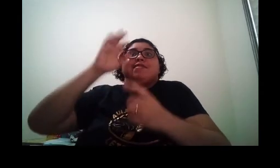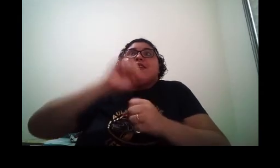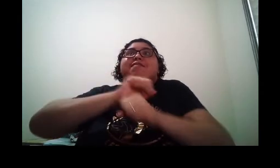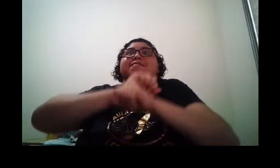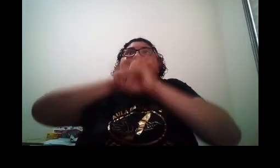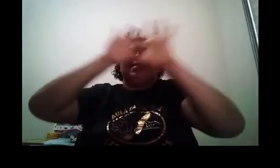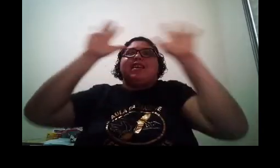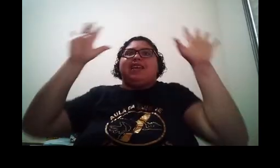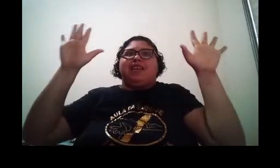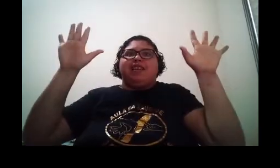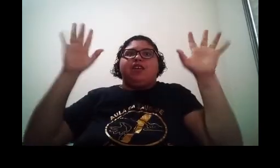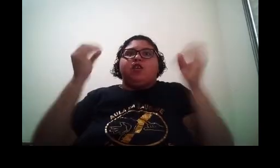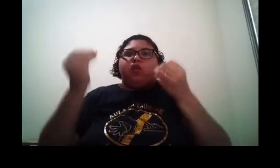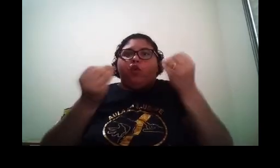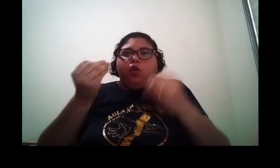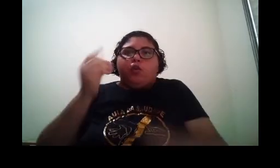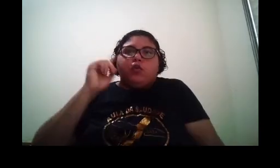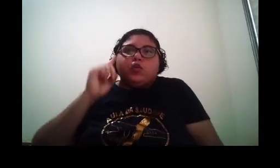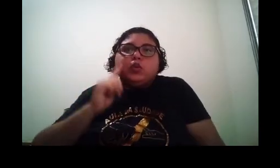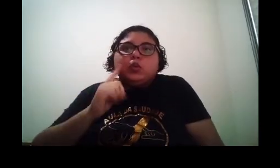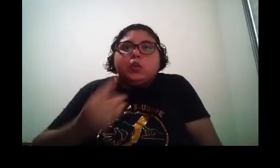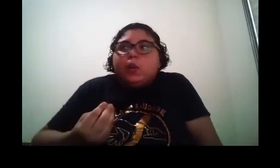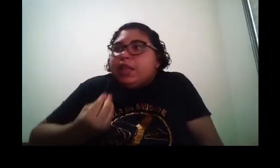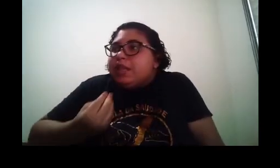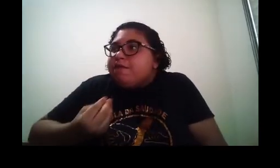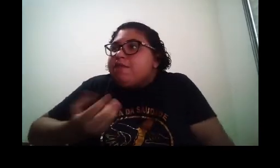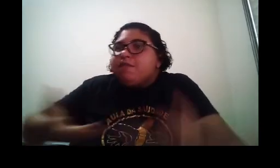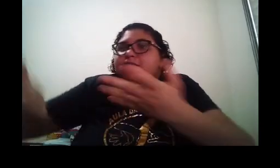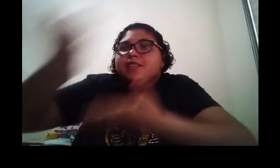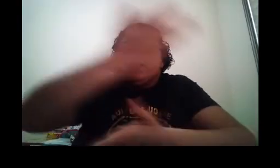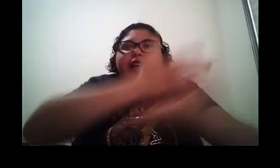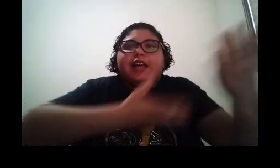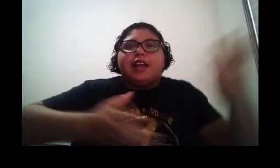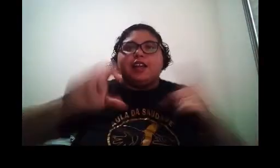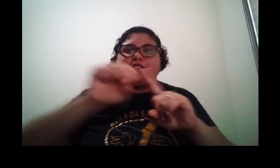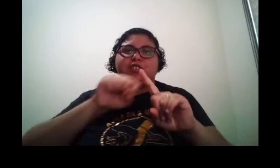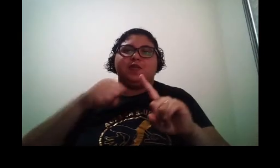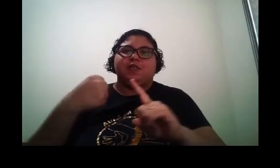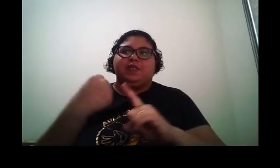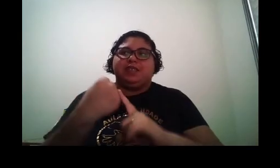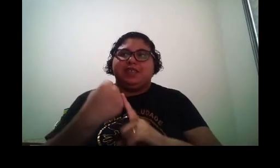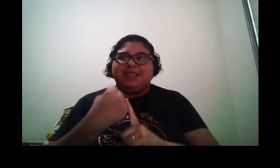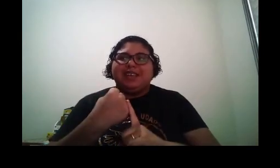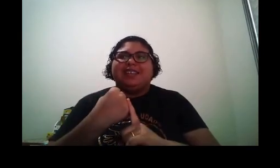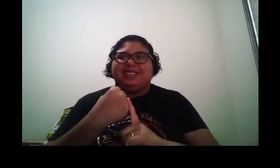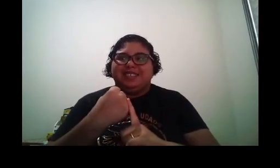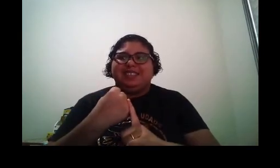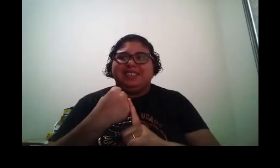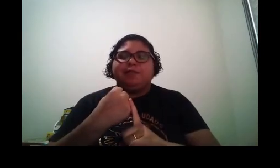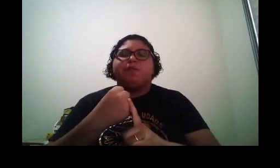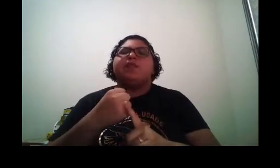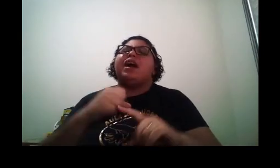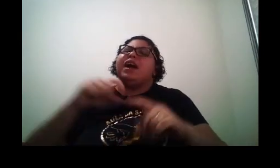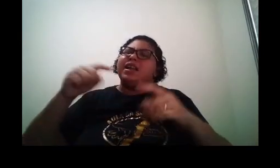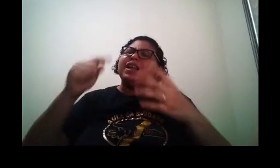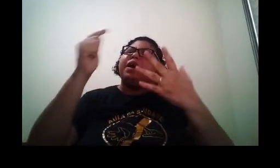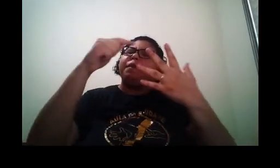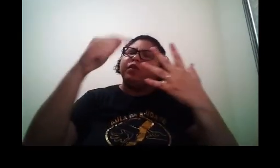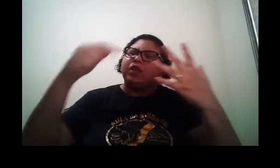a Libras, como que o surdo ele interage na sociedade, né? E ela aponta outros artefatos,